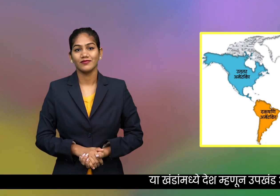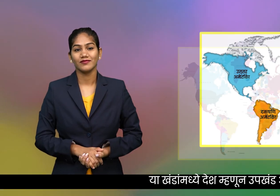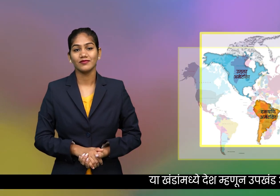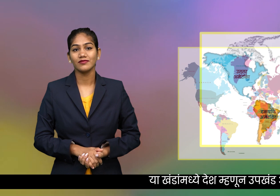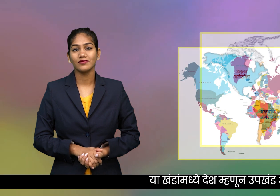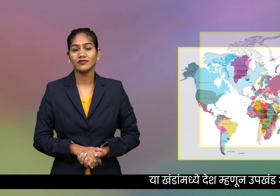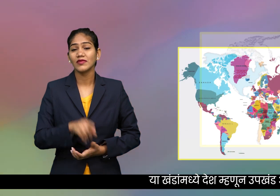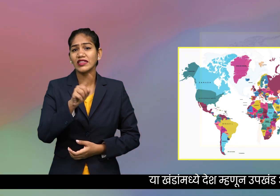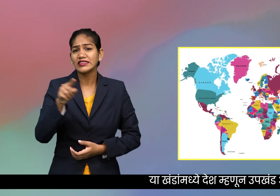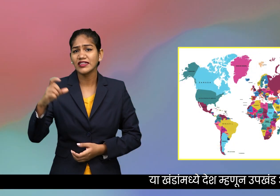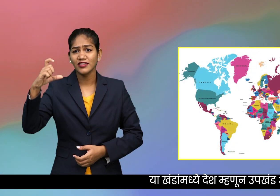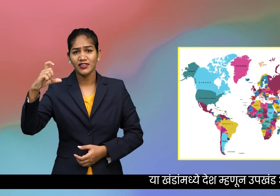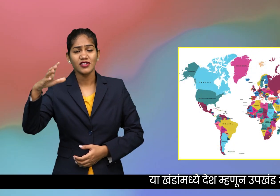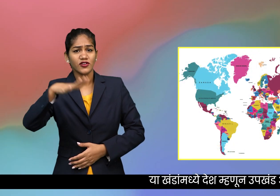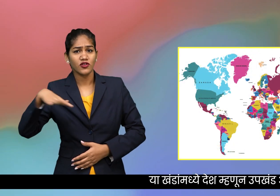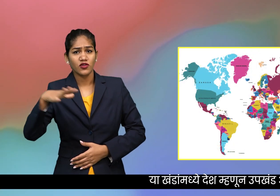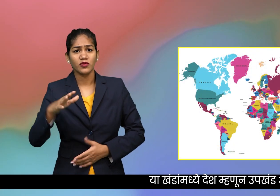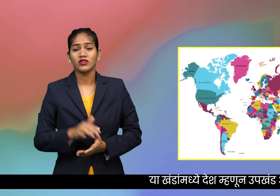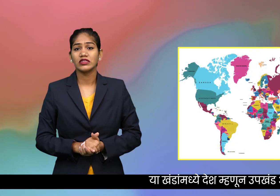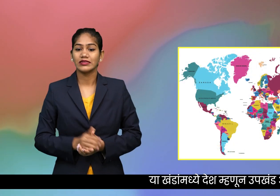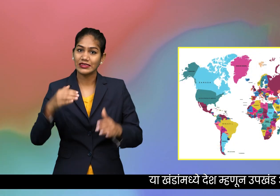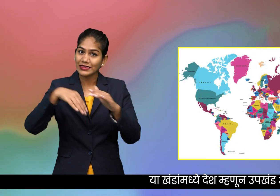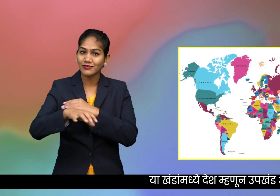या खंडामध्ये देश म्हणून उपखंड आहेत